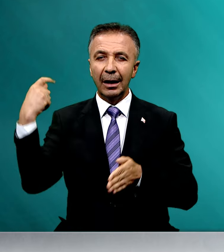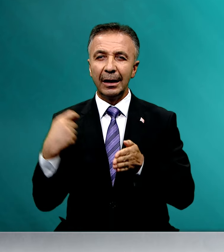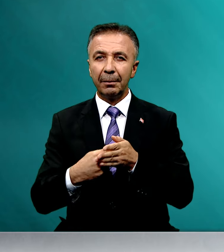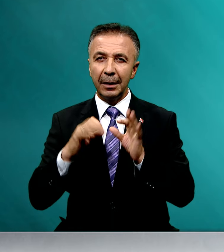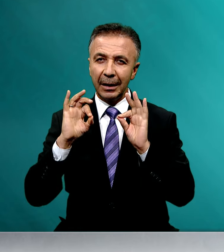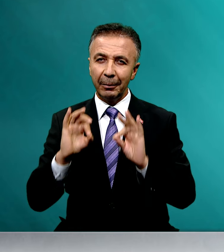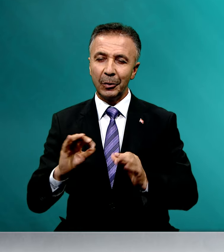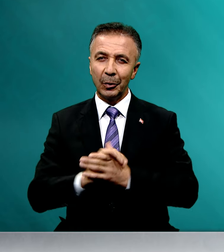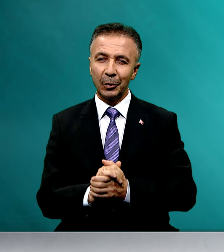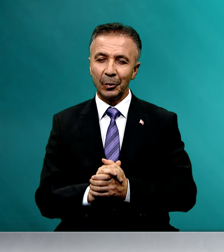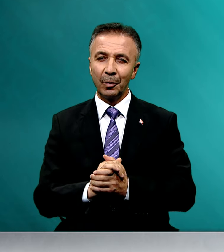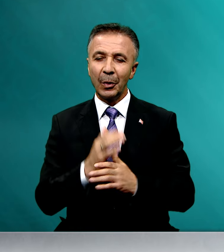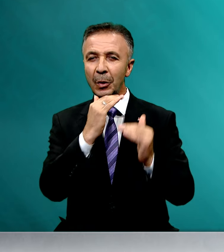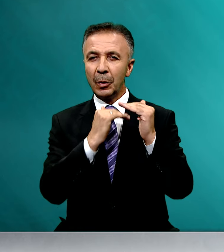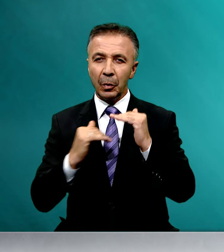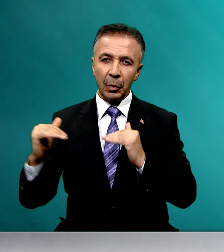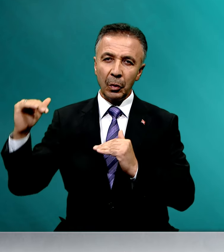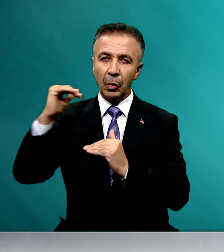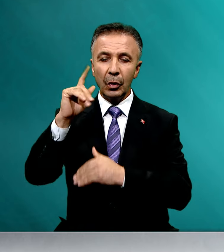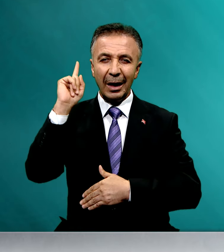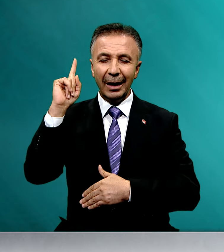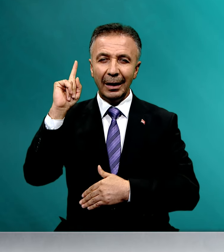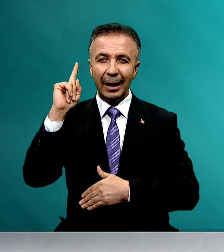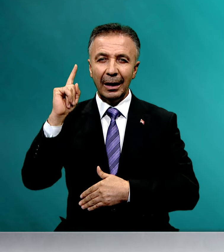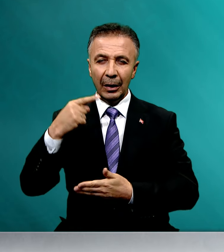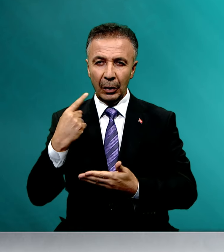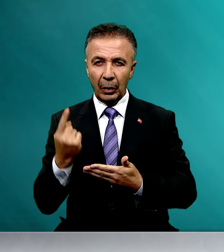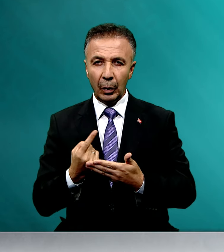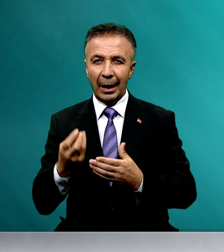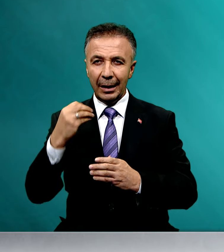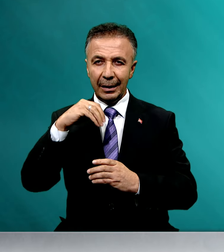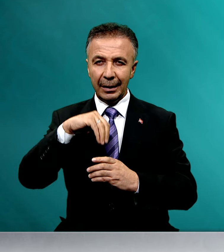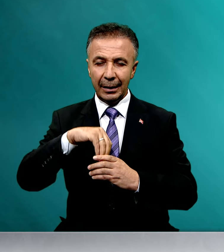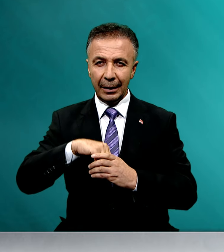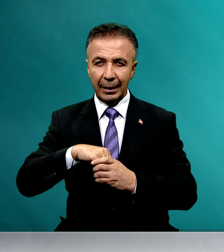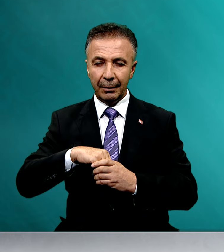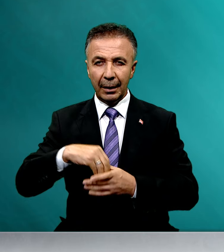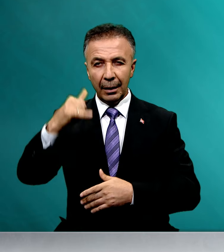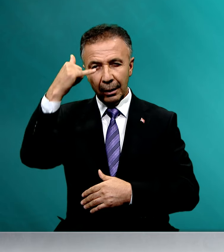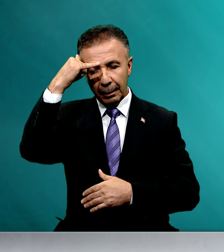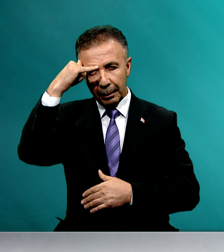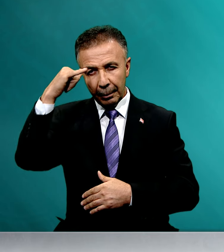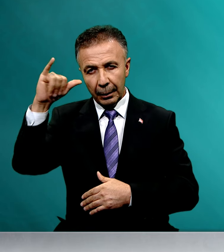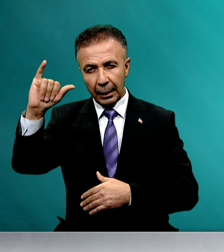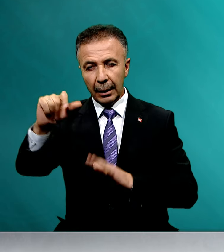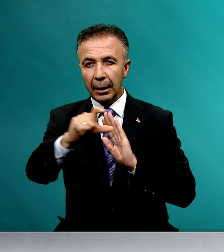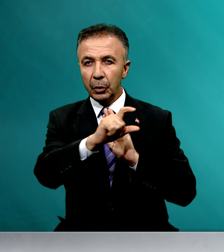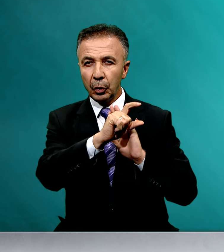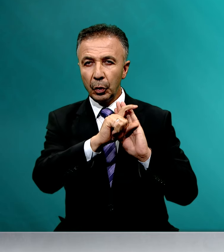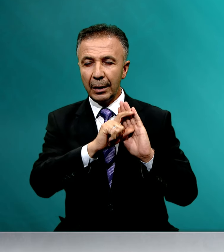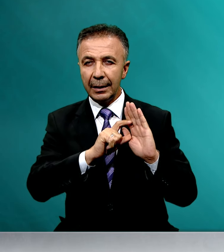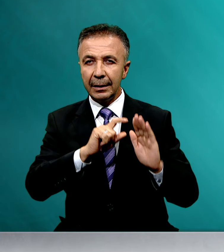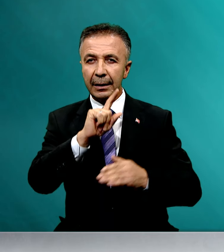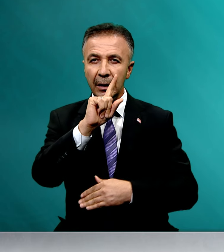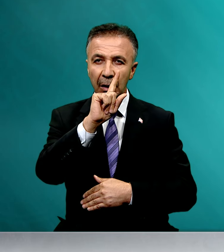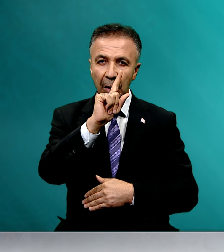وإذا قيل لهم لا تفسدوا في الأرض قالوا إنما نحن مصلحون